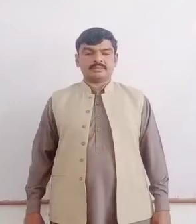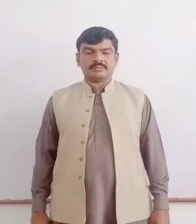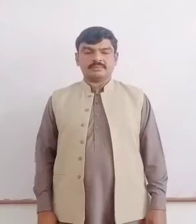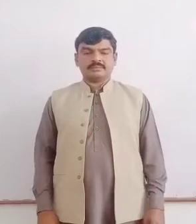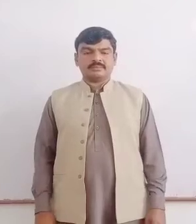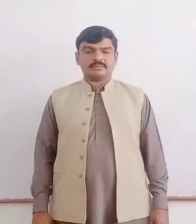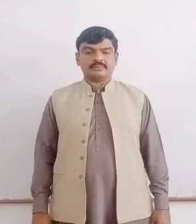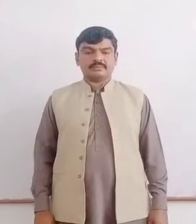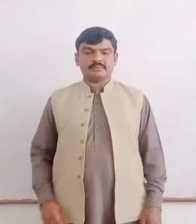سیارہ،